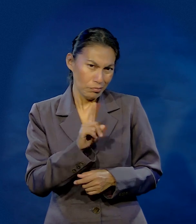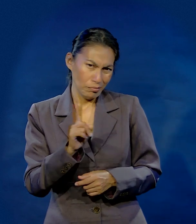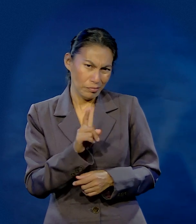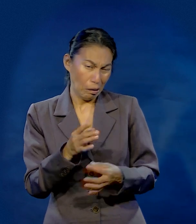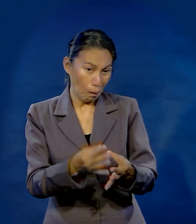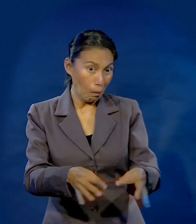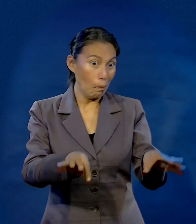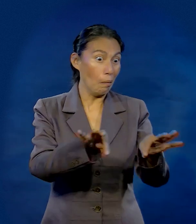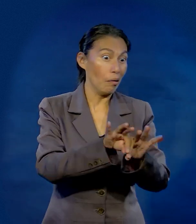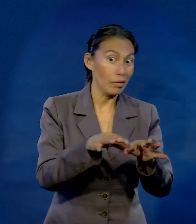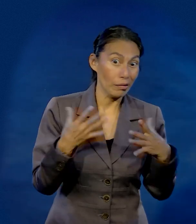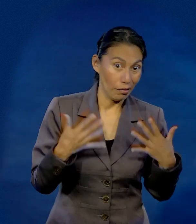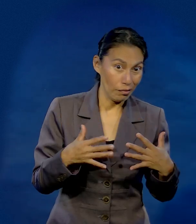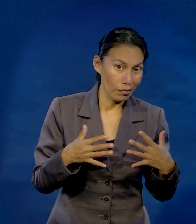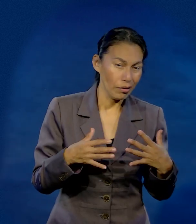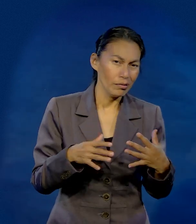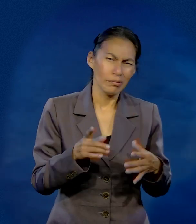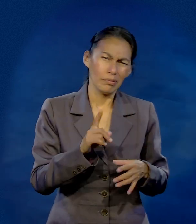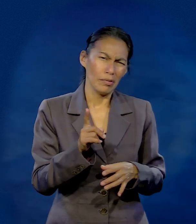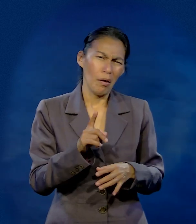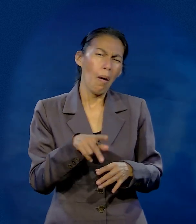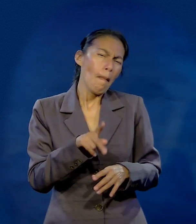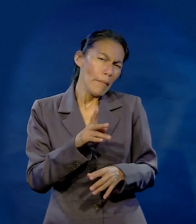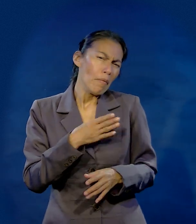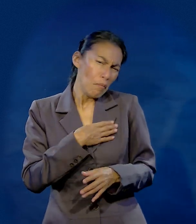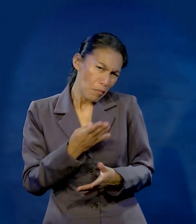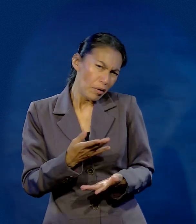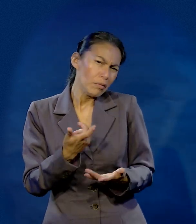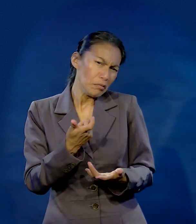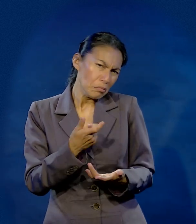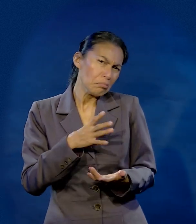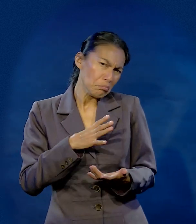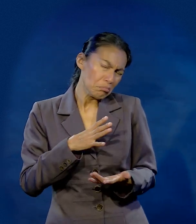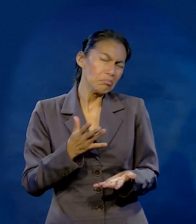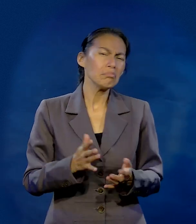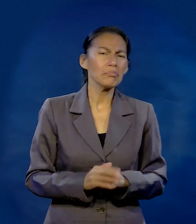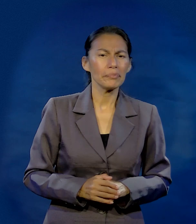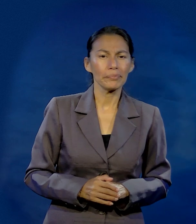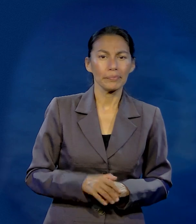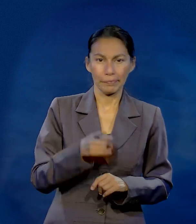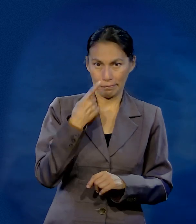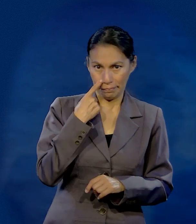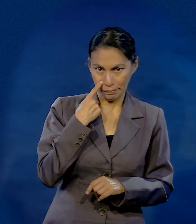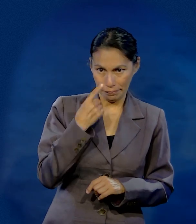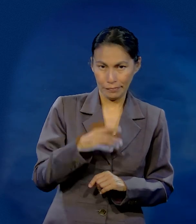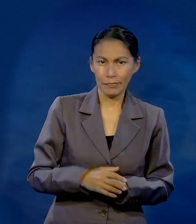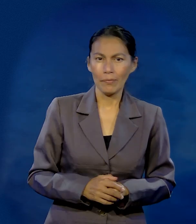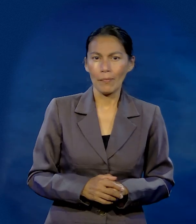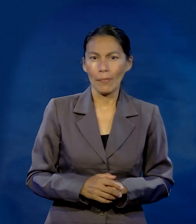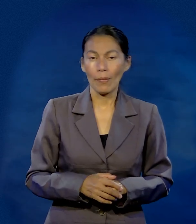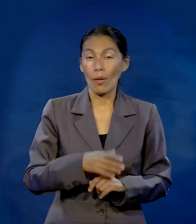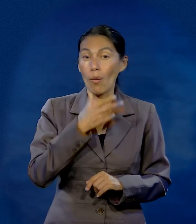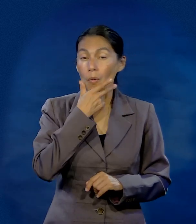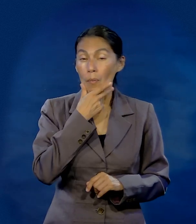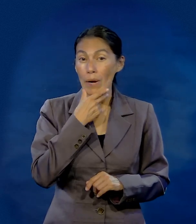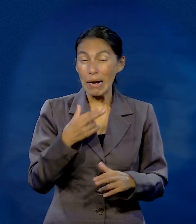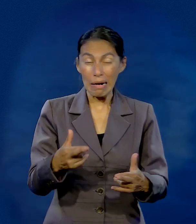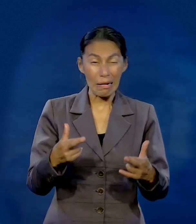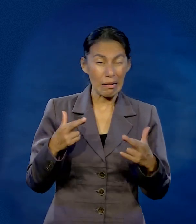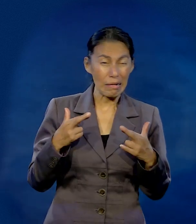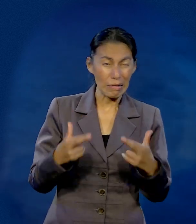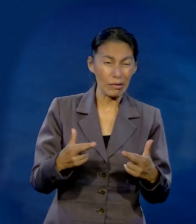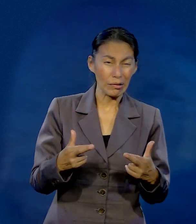mano todos los mentirosos que no la levantaron levante la hora digo